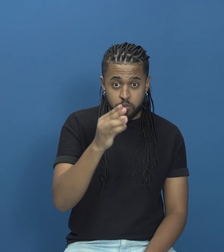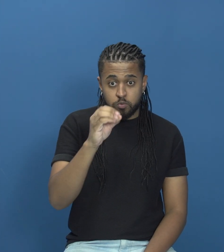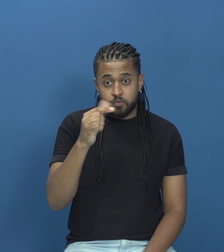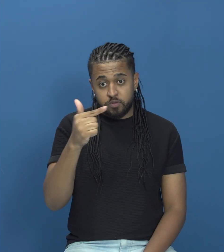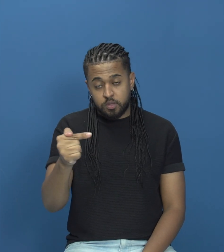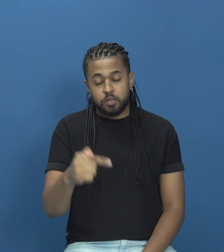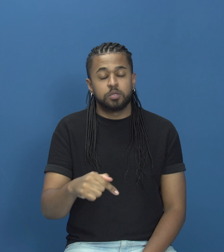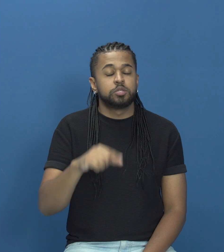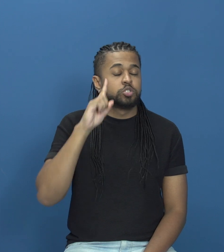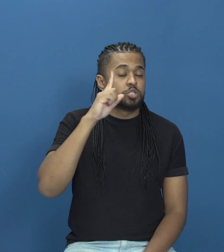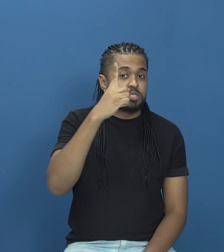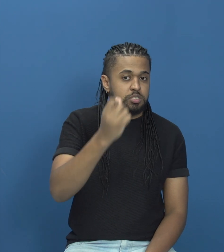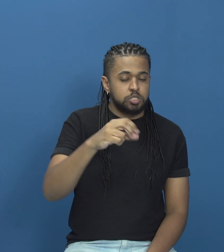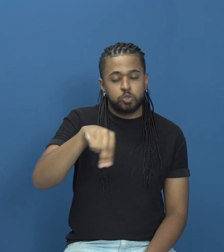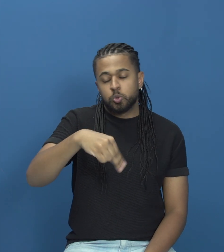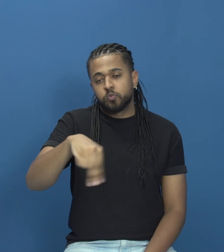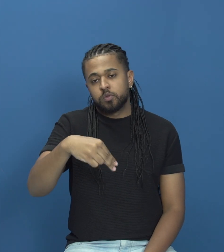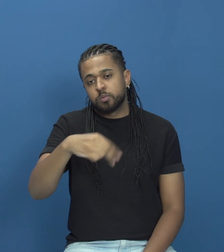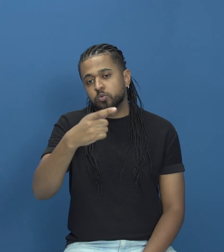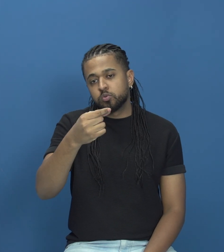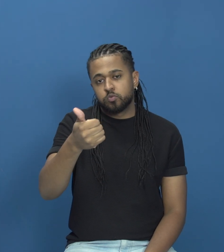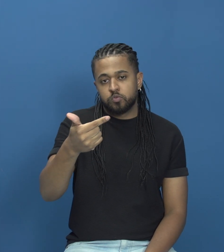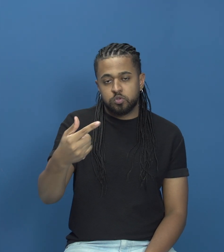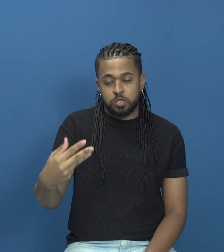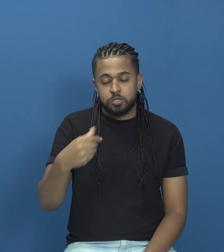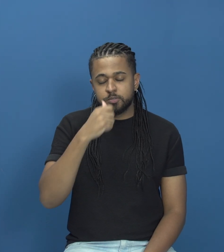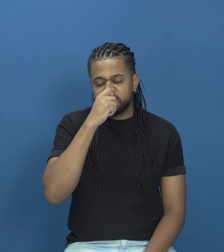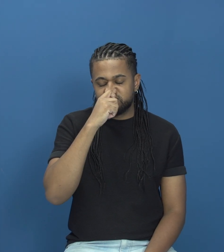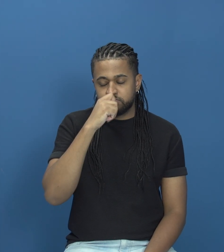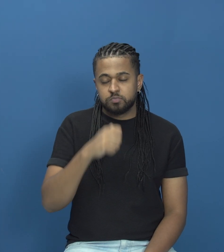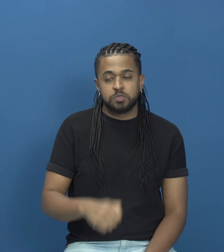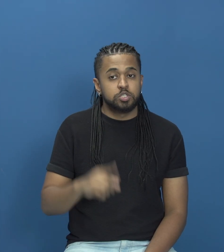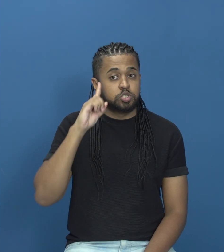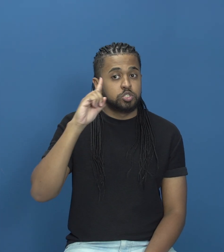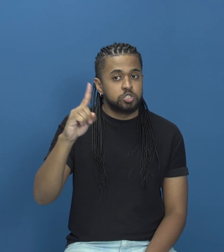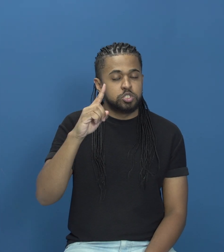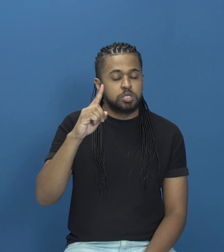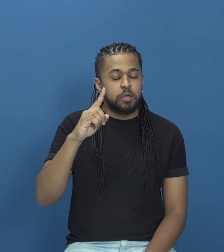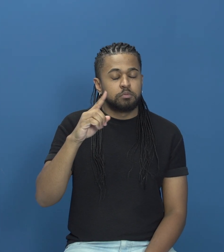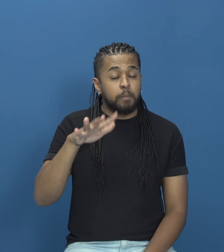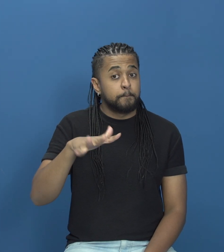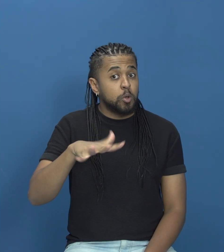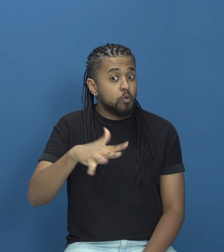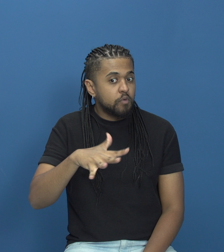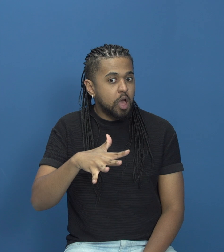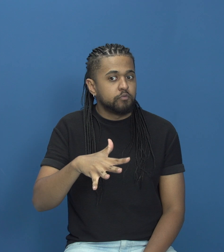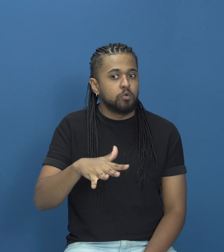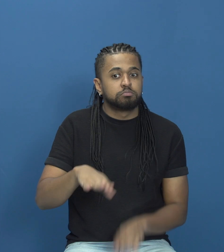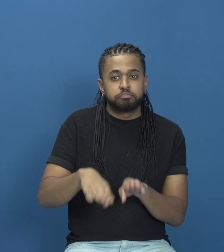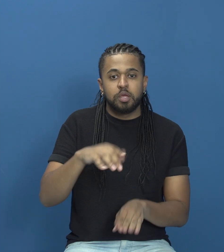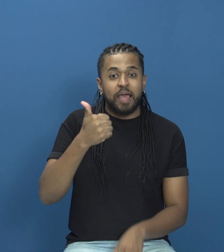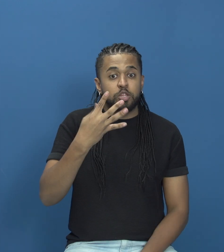2027, de 16 de novembro de 2023, na data provável de 14